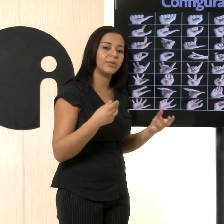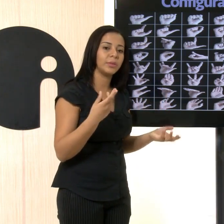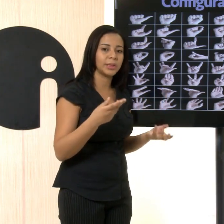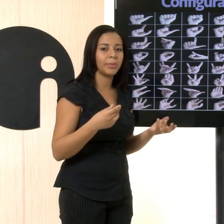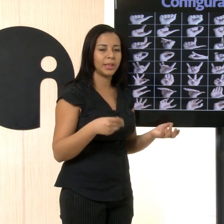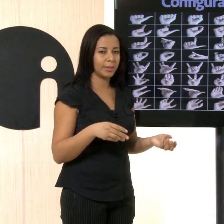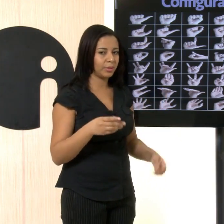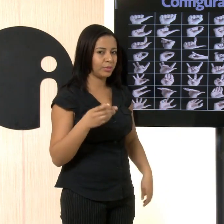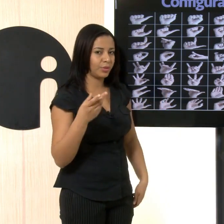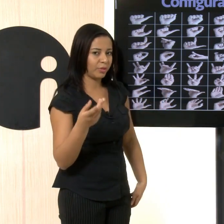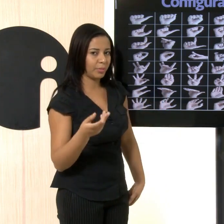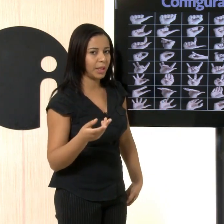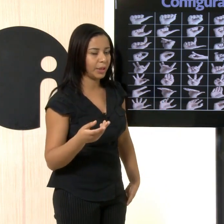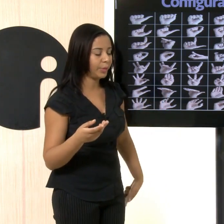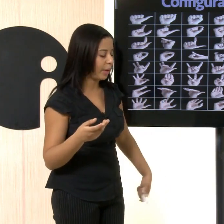vamos aprendendo de forma natural.